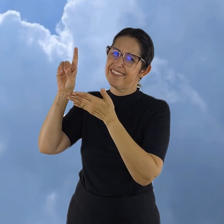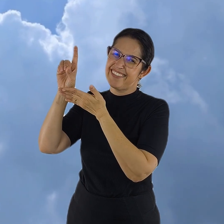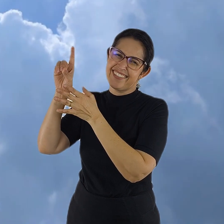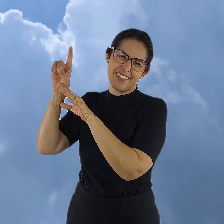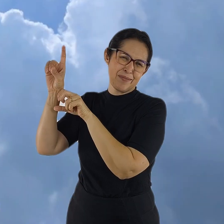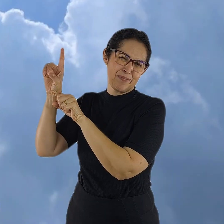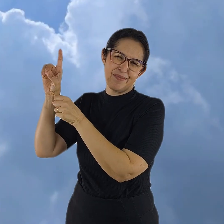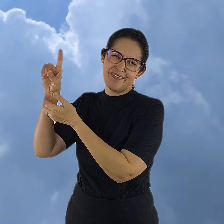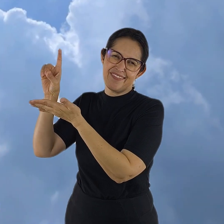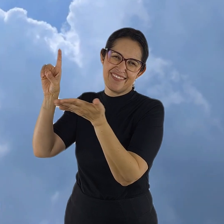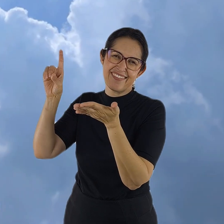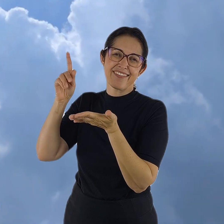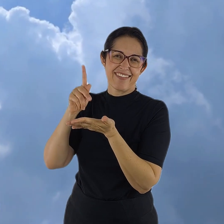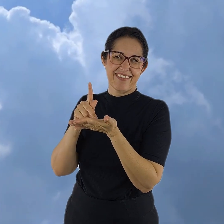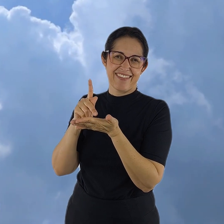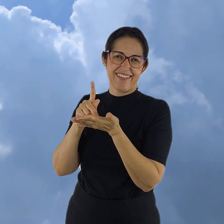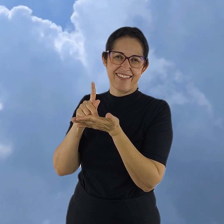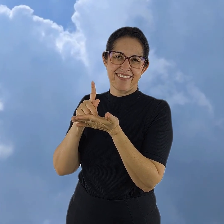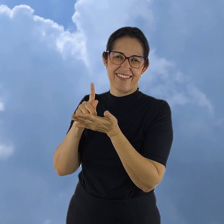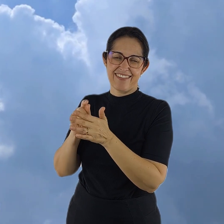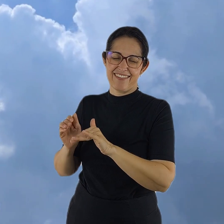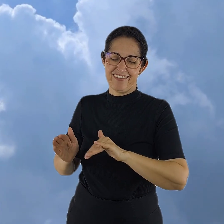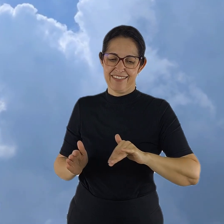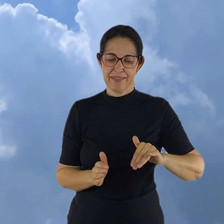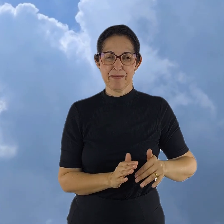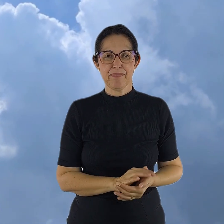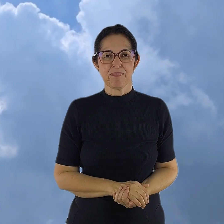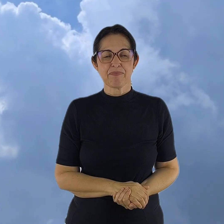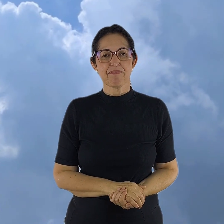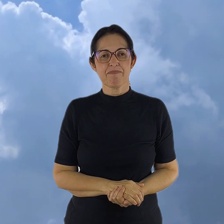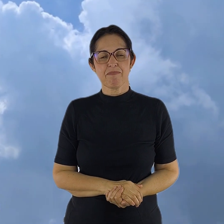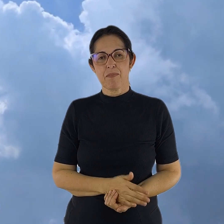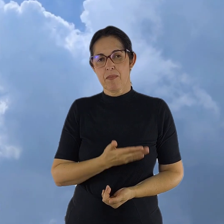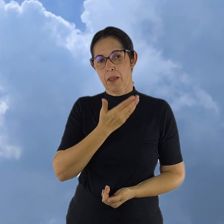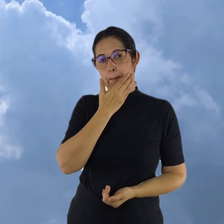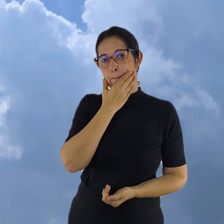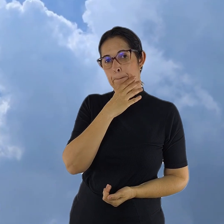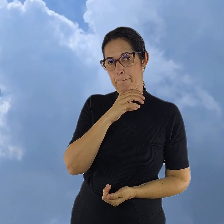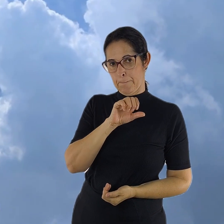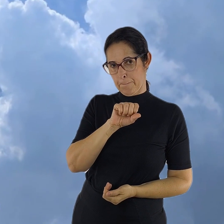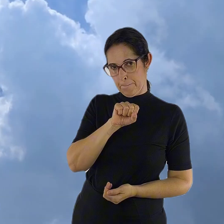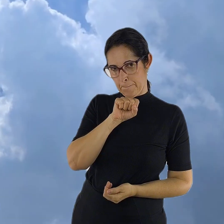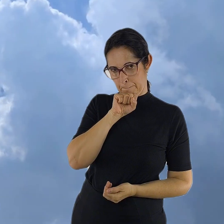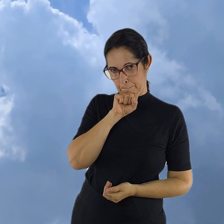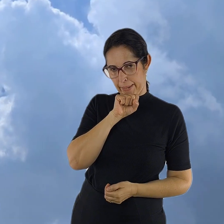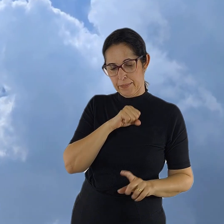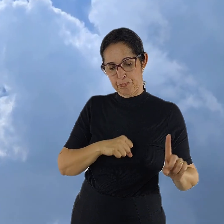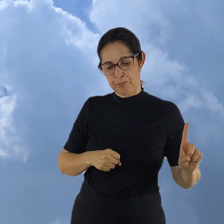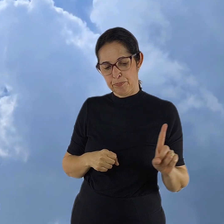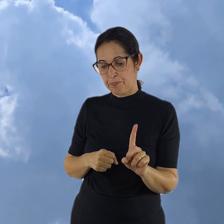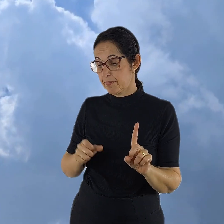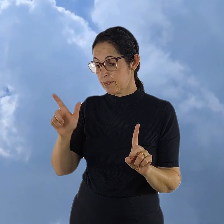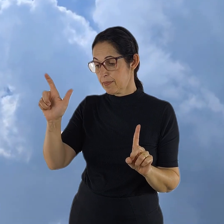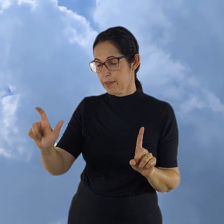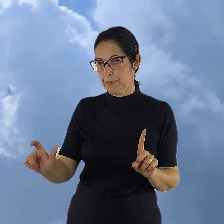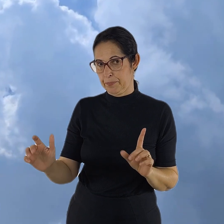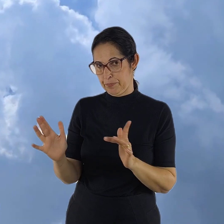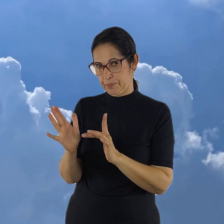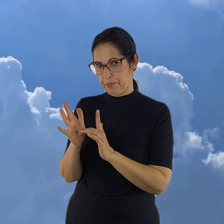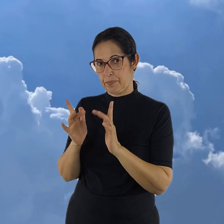Ele usou em relação a Jesus o que os professores de português chamam de uma